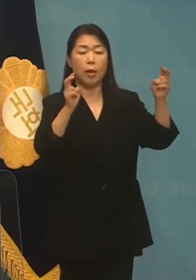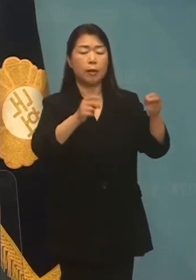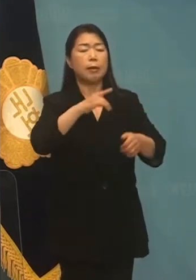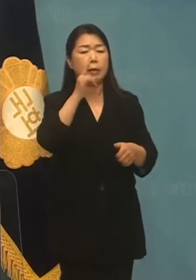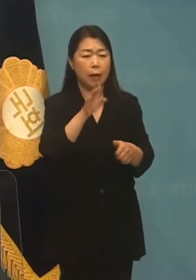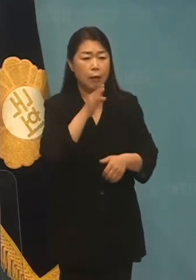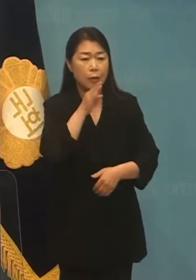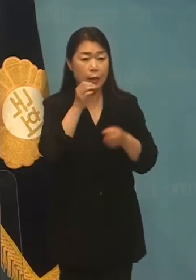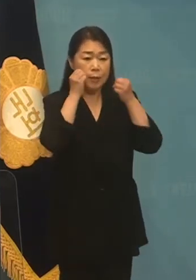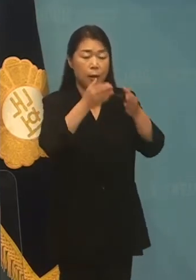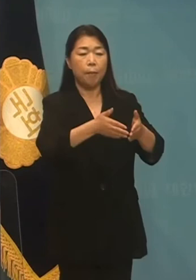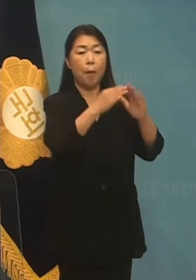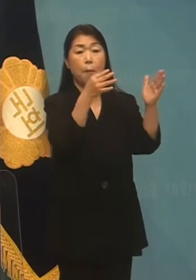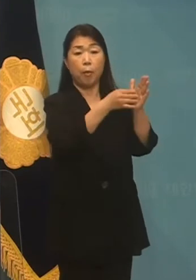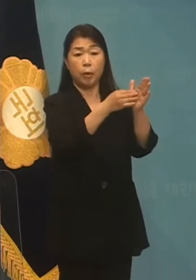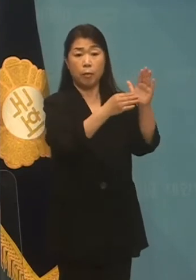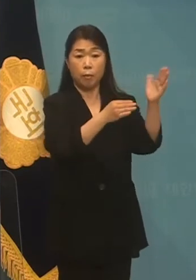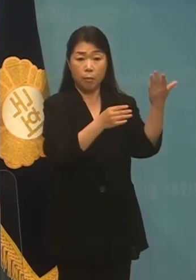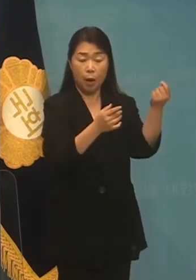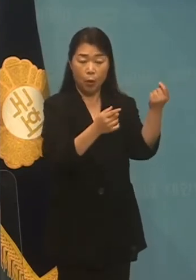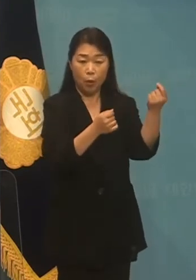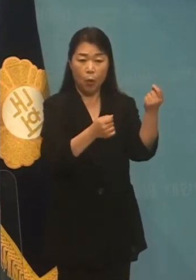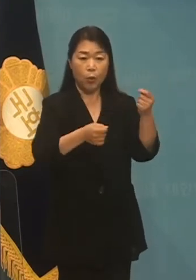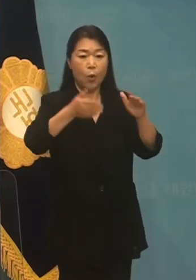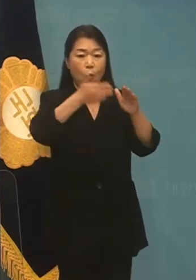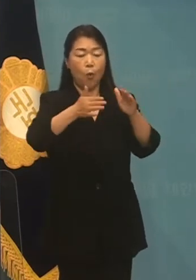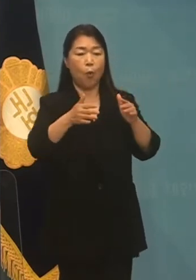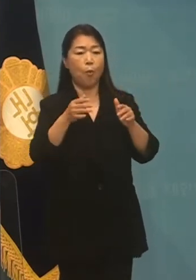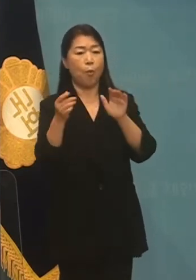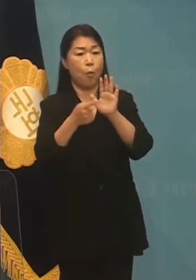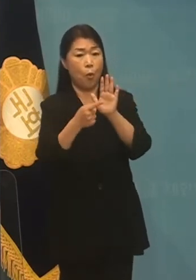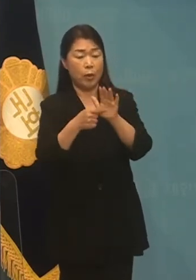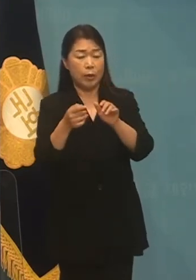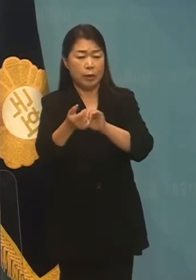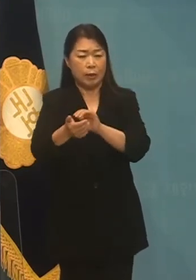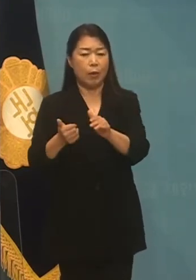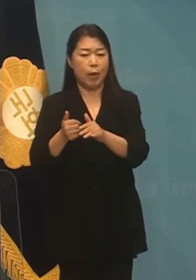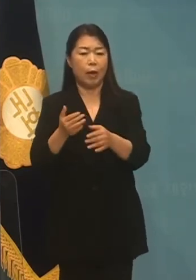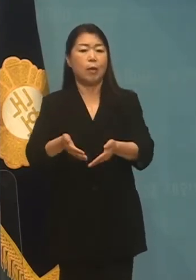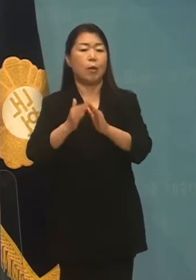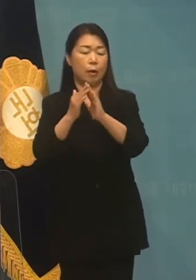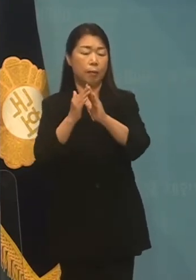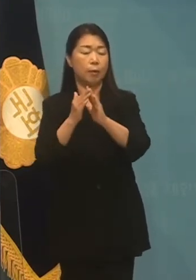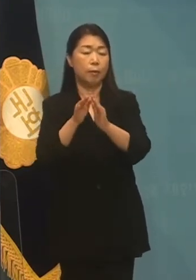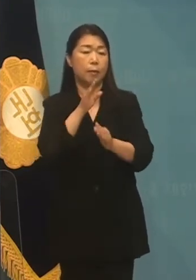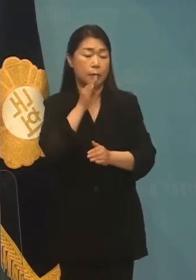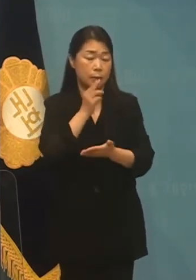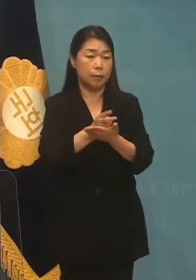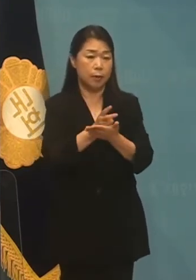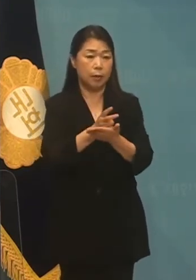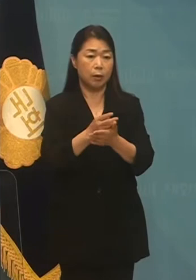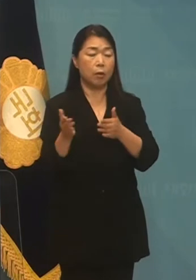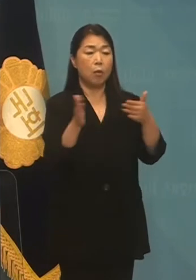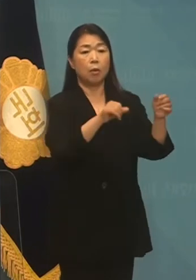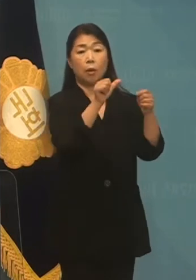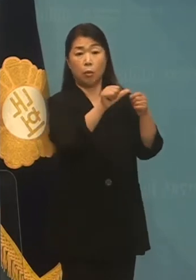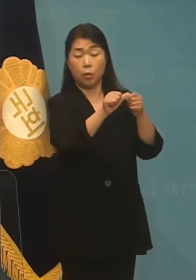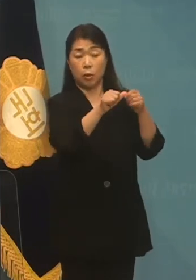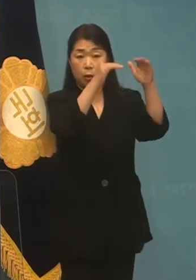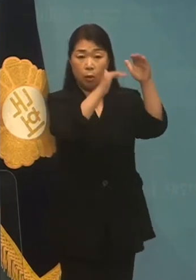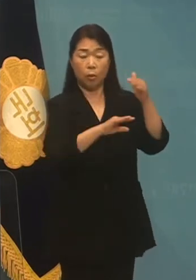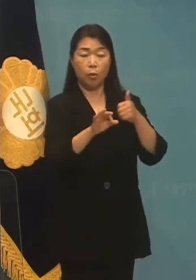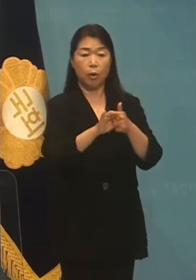당연히 신설법인이고 공모 직전 설립합니다. 의혹 다섯 번째, 심사 하루